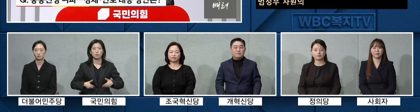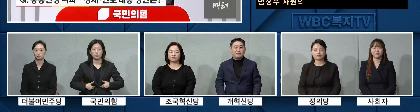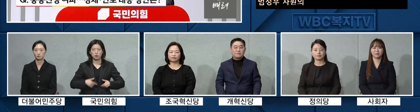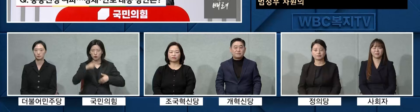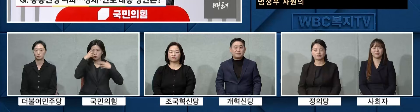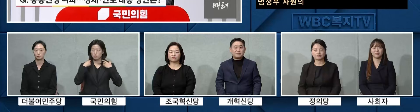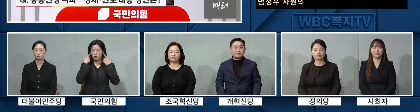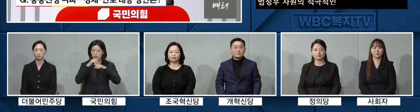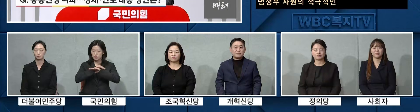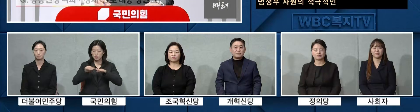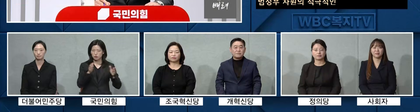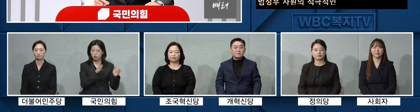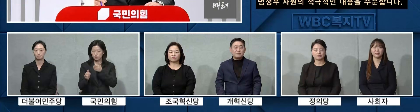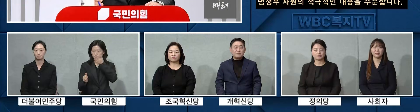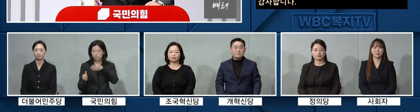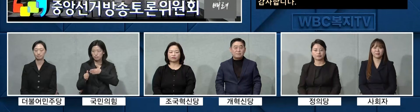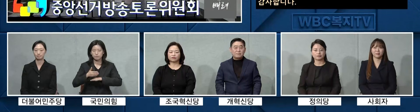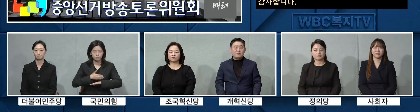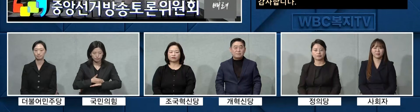주문합니다. 감사합니다.